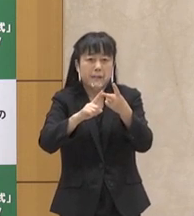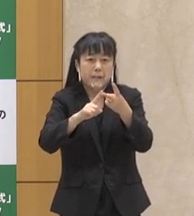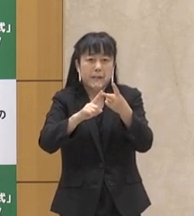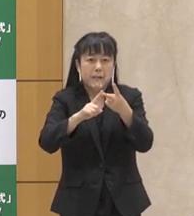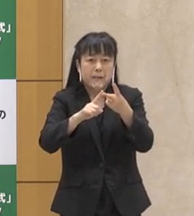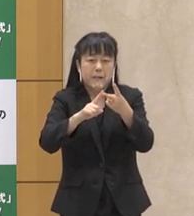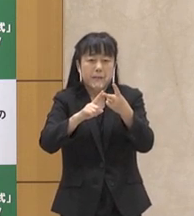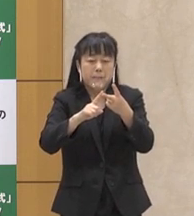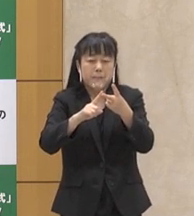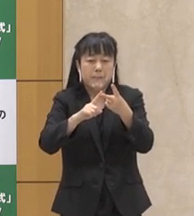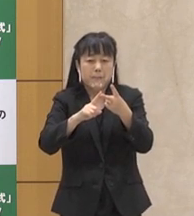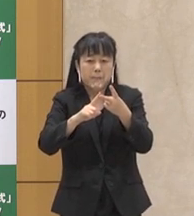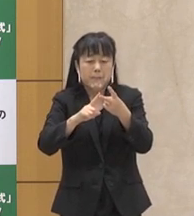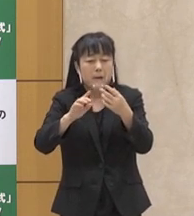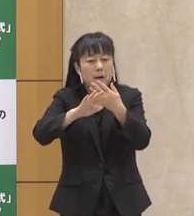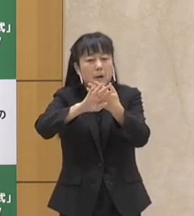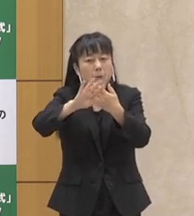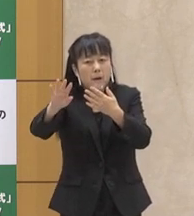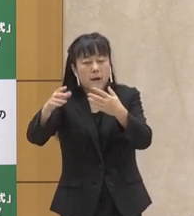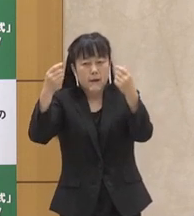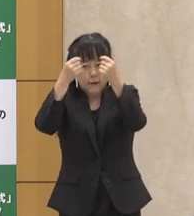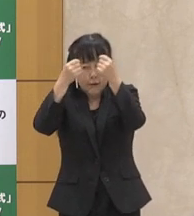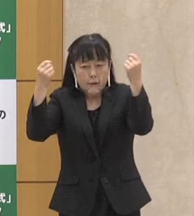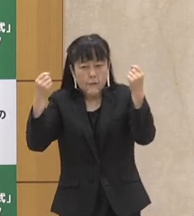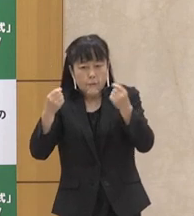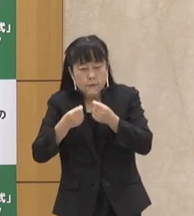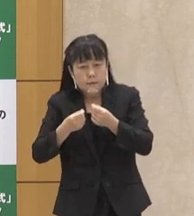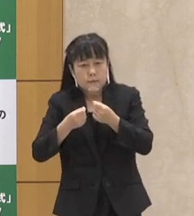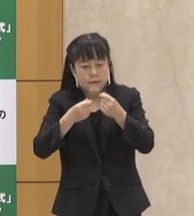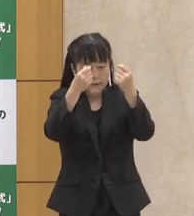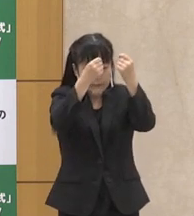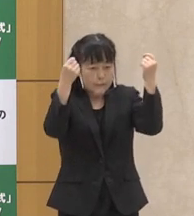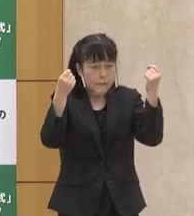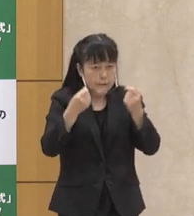個人からメッセージ動画を募集して、